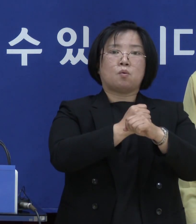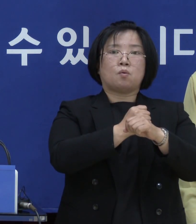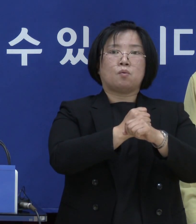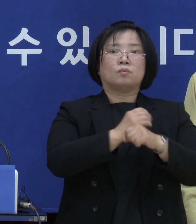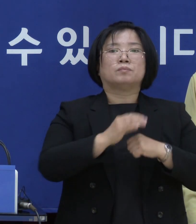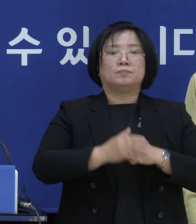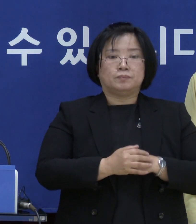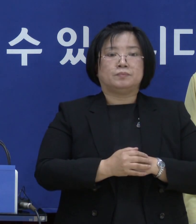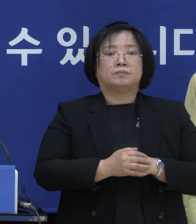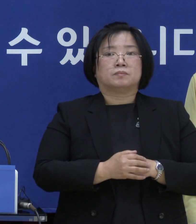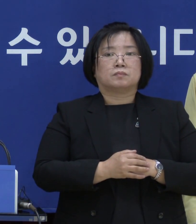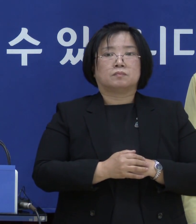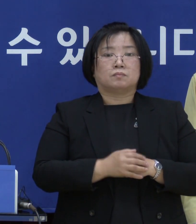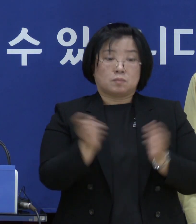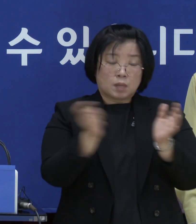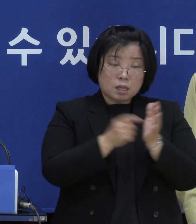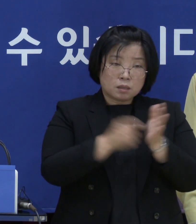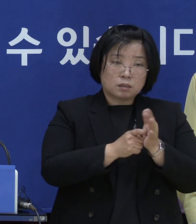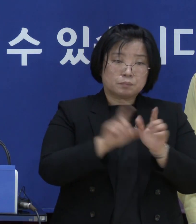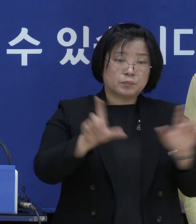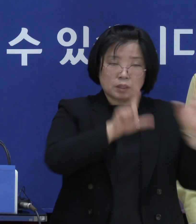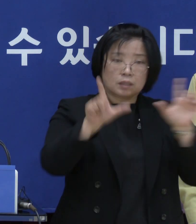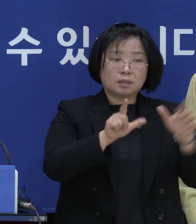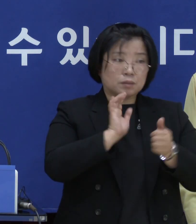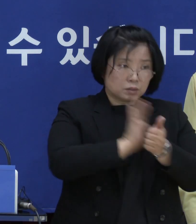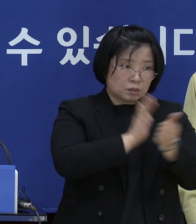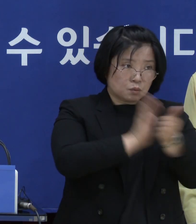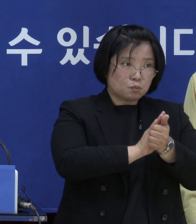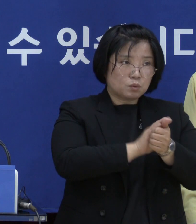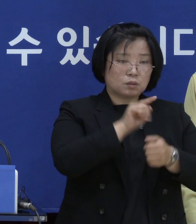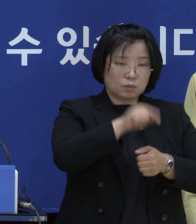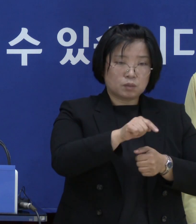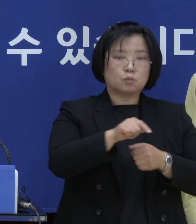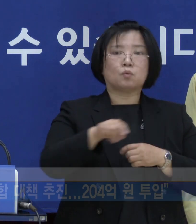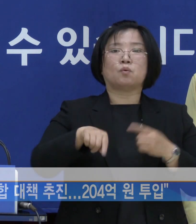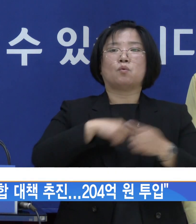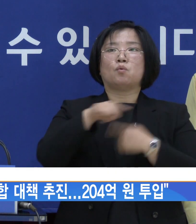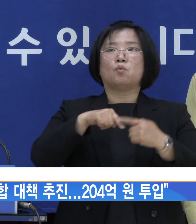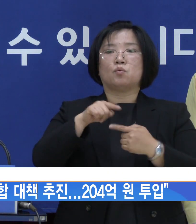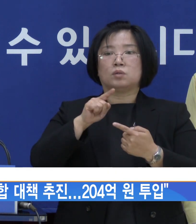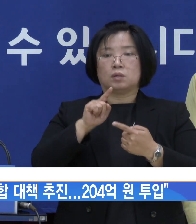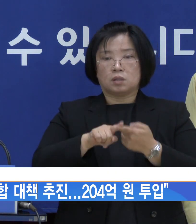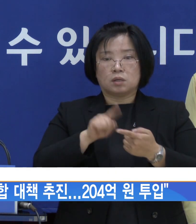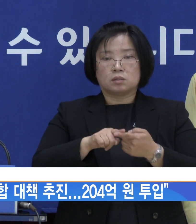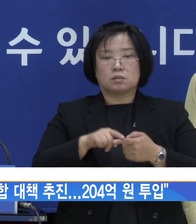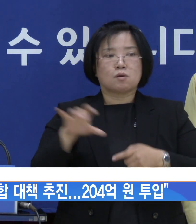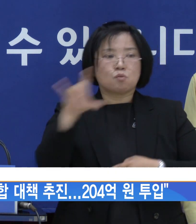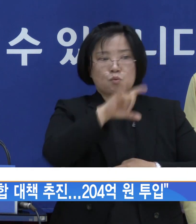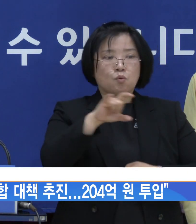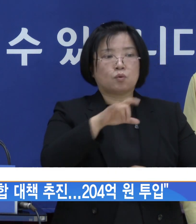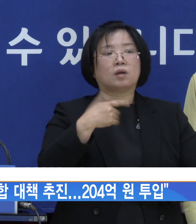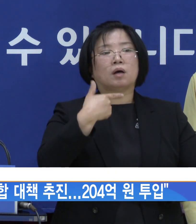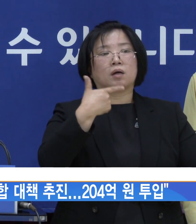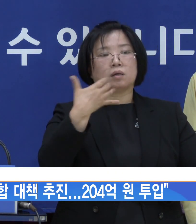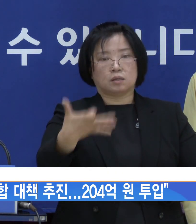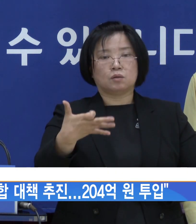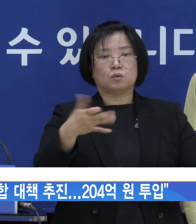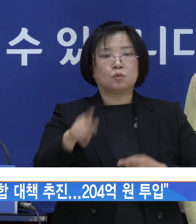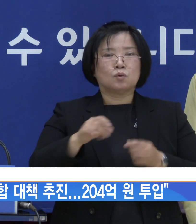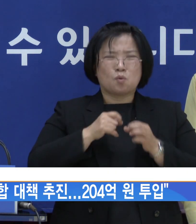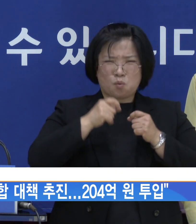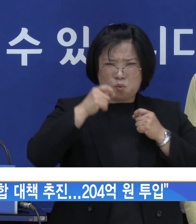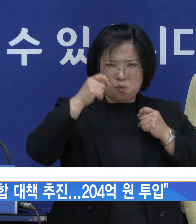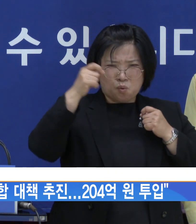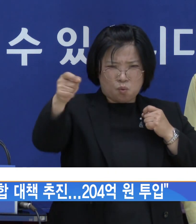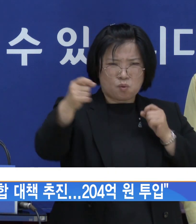도모하겠습니다. 긴급 생계지원과 병행해서 코로나19 장기화에 대응하는 지역